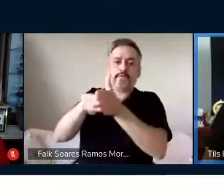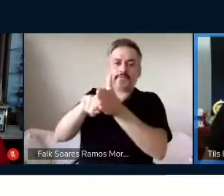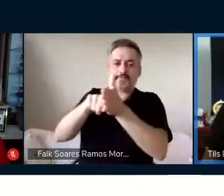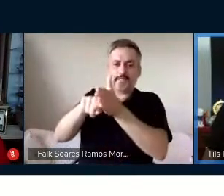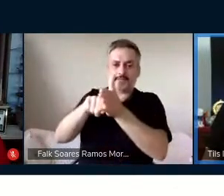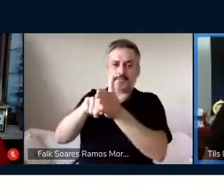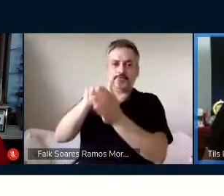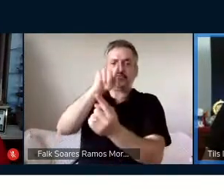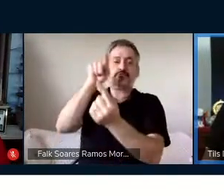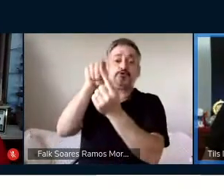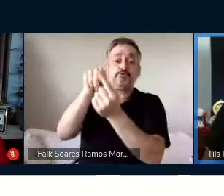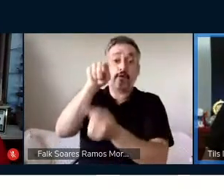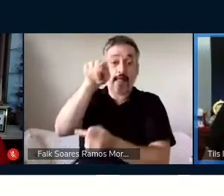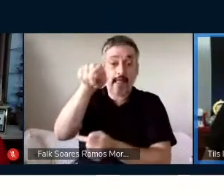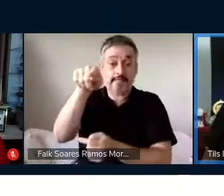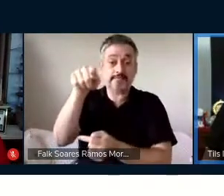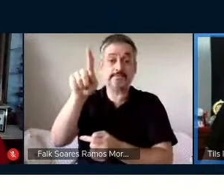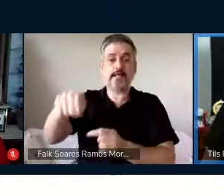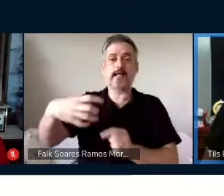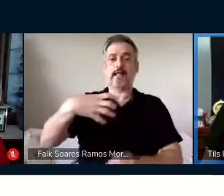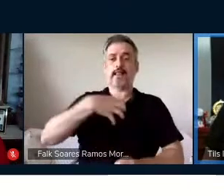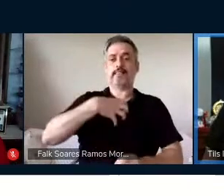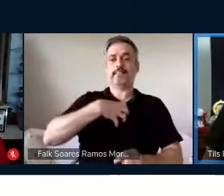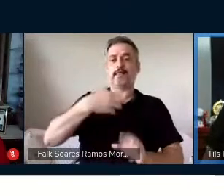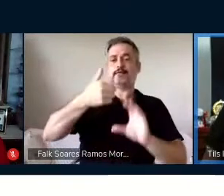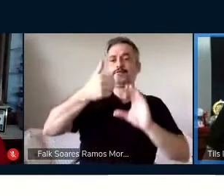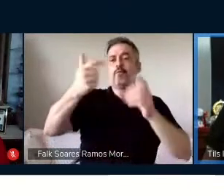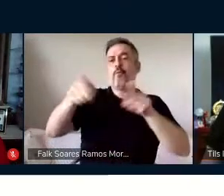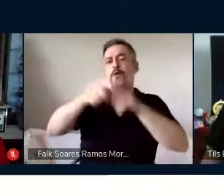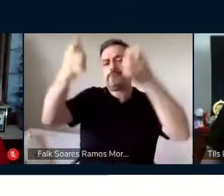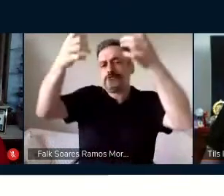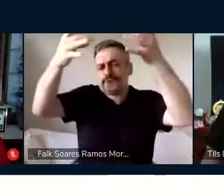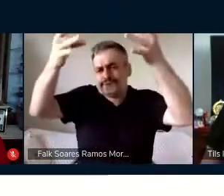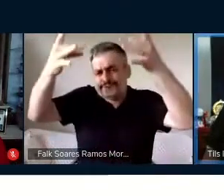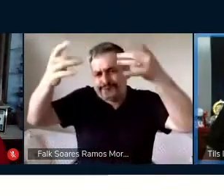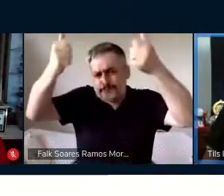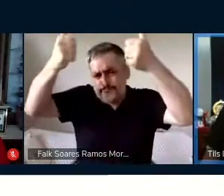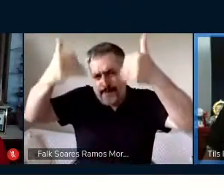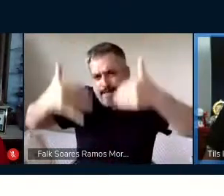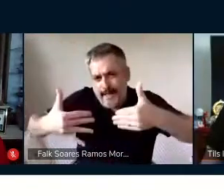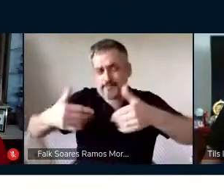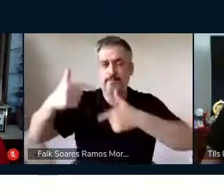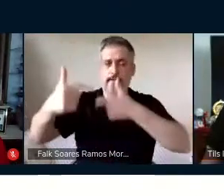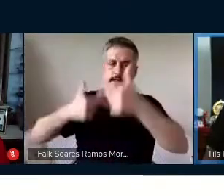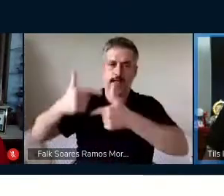dados sobre pessoas, espaços e,